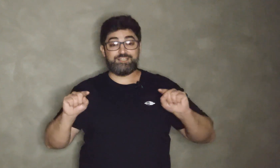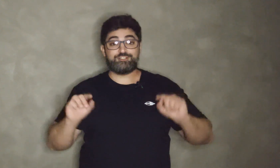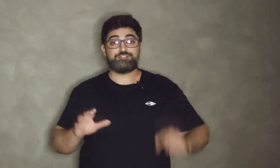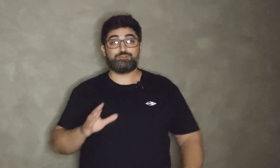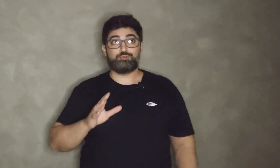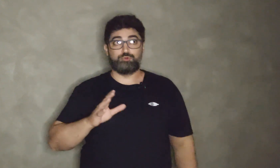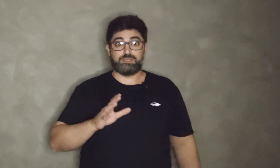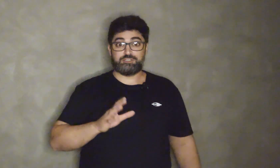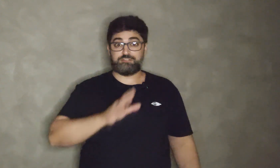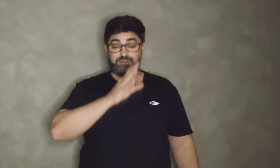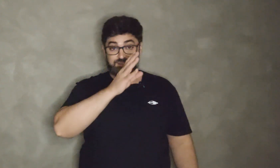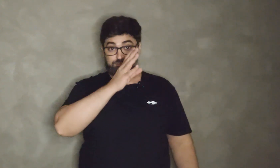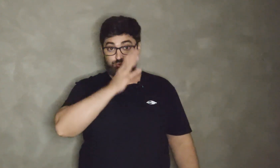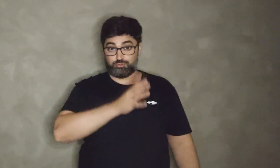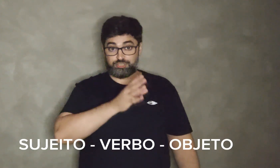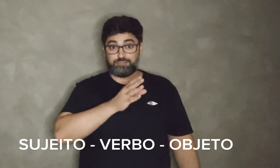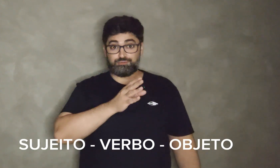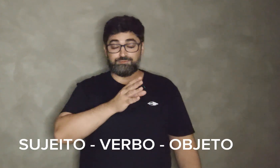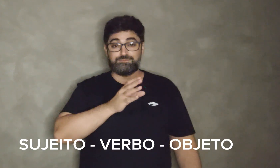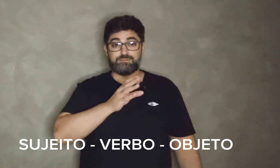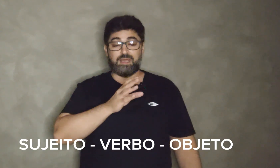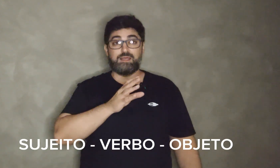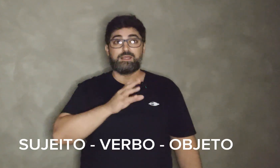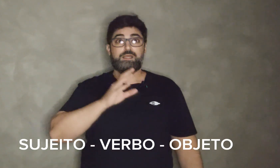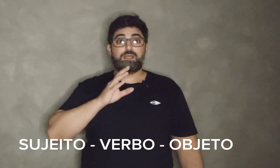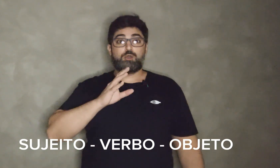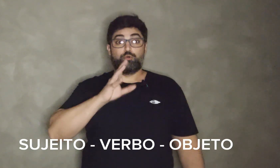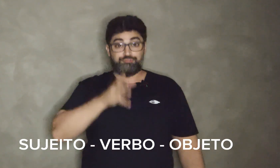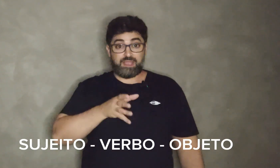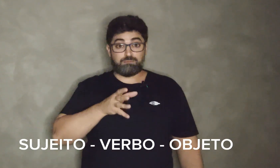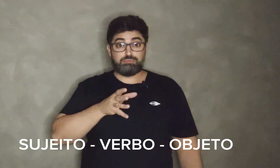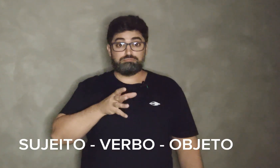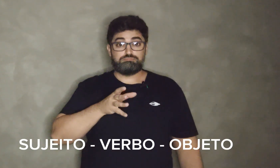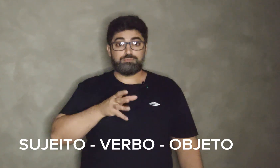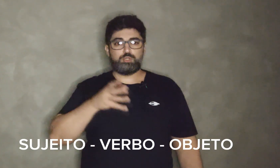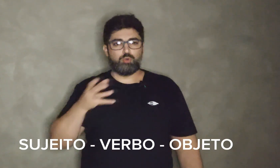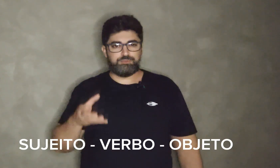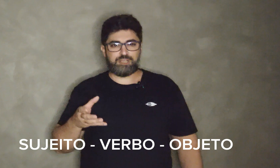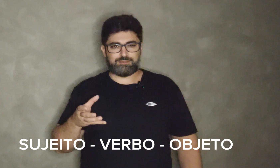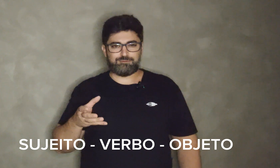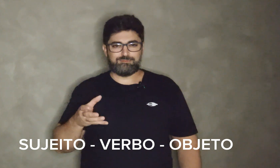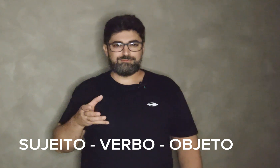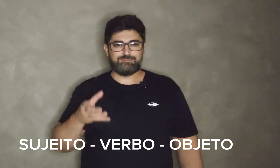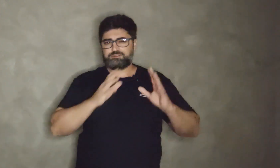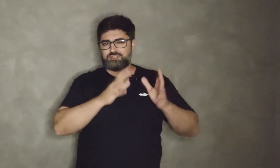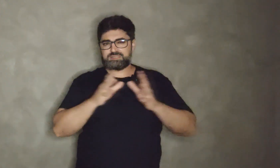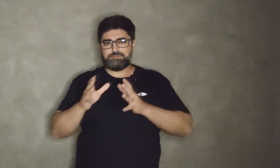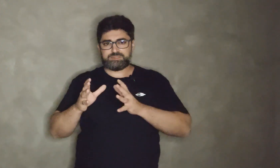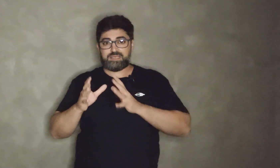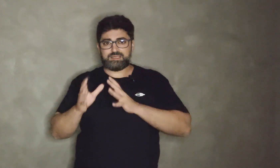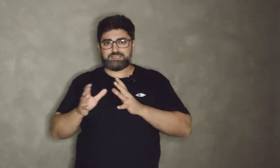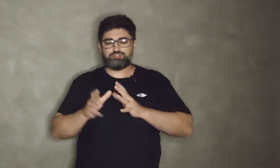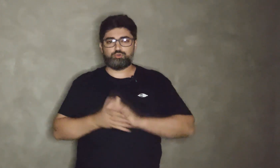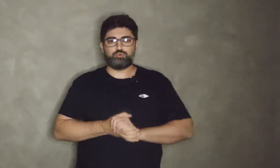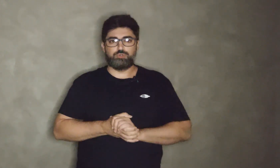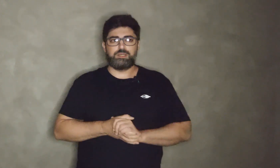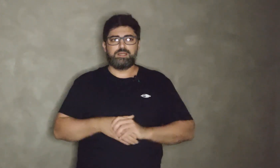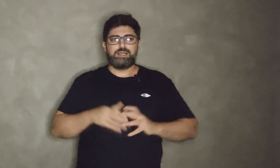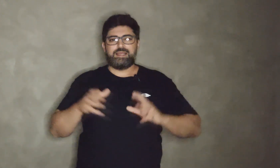seguinte estrutura. A gente faz o sujeito, tá? O verbo e o objeto. Então, a gente sempre segue essa estrutura. Em